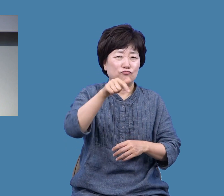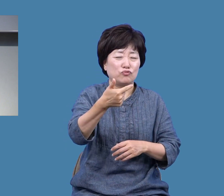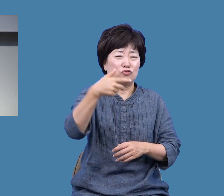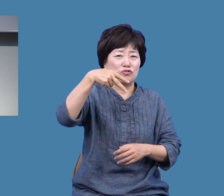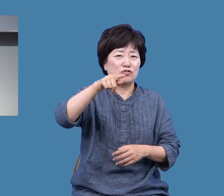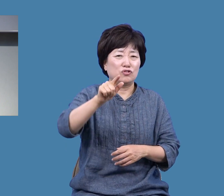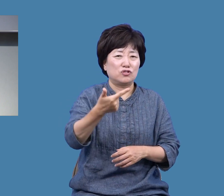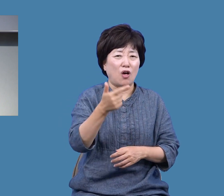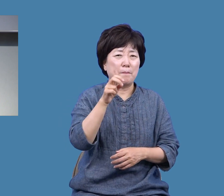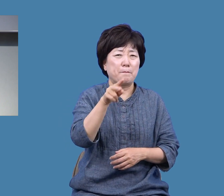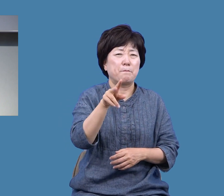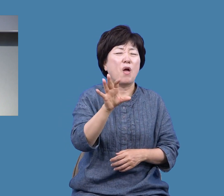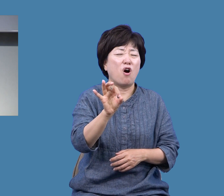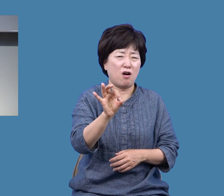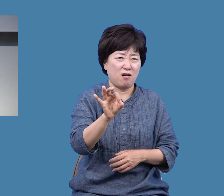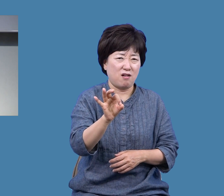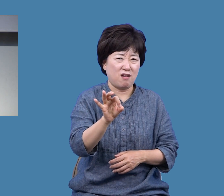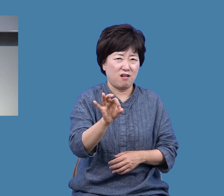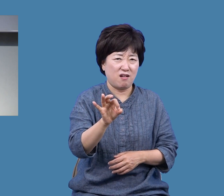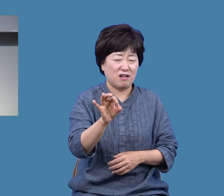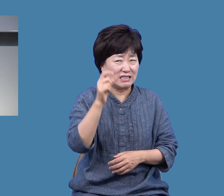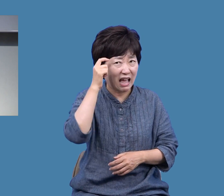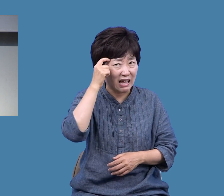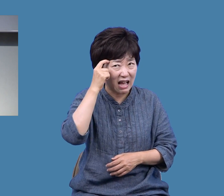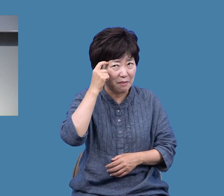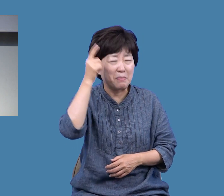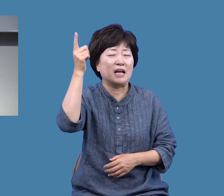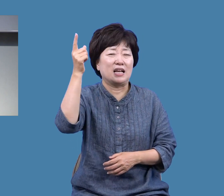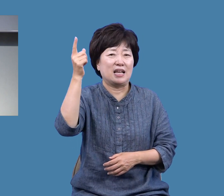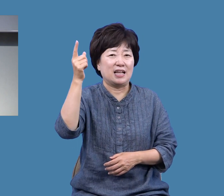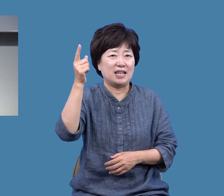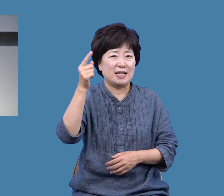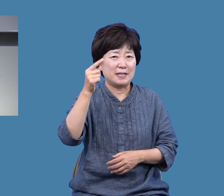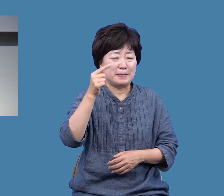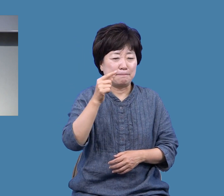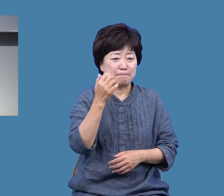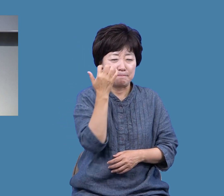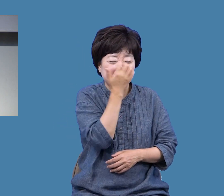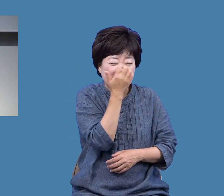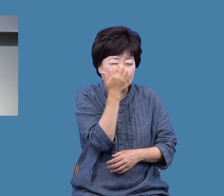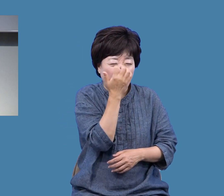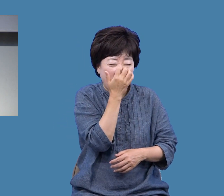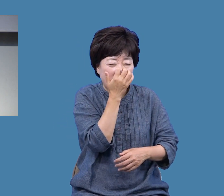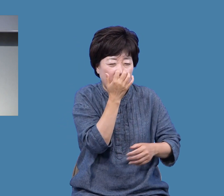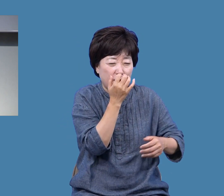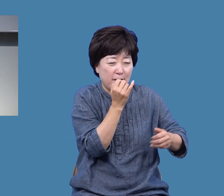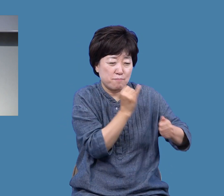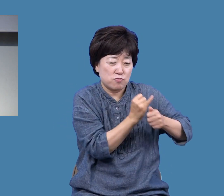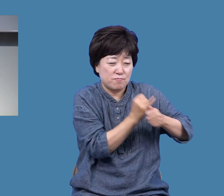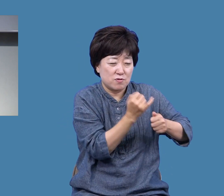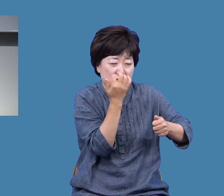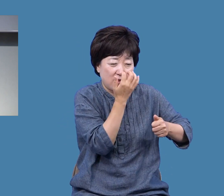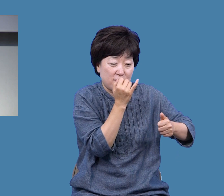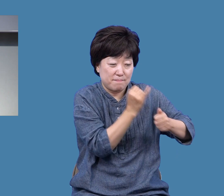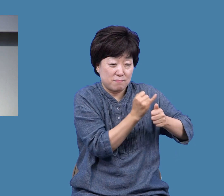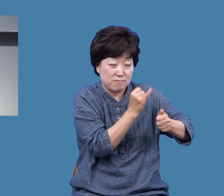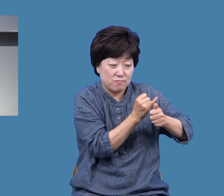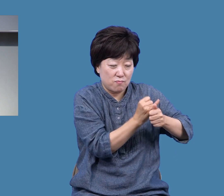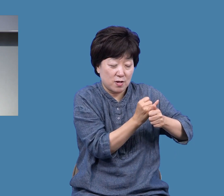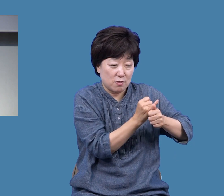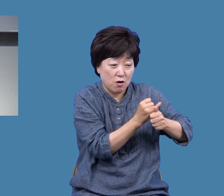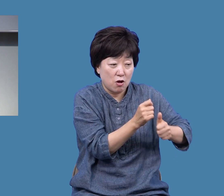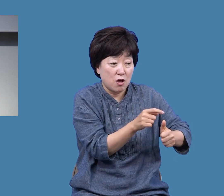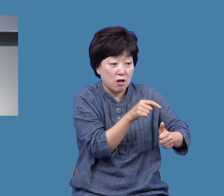그래서 통일교 교리가 피가름 교리잖아요. 피가름 교리는 뭐냐면 성적인 관계를 통해서 구원이 전달된다고 생각하는 거죠.